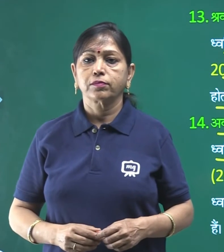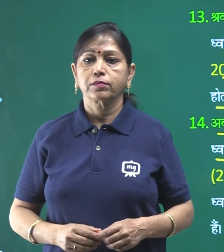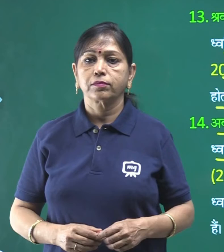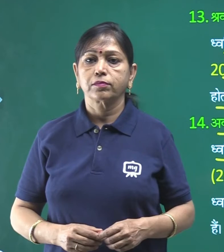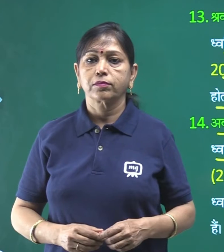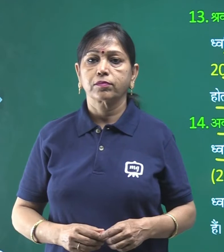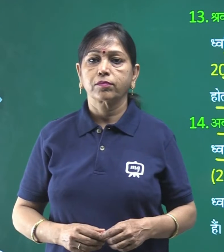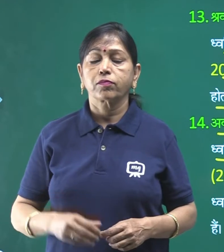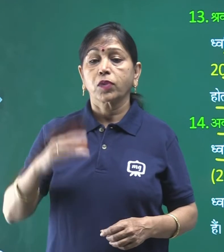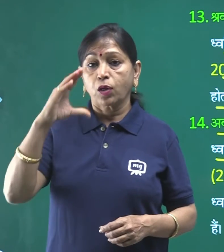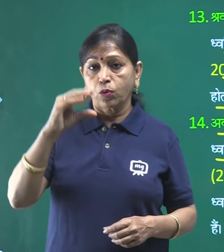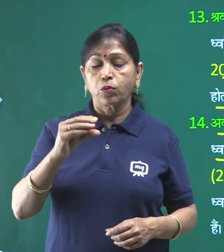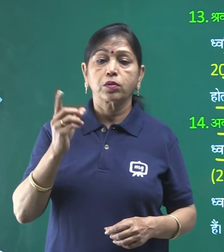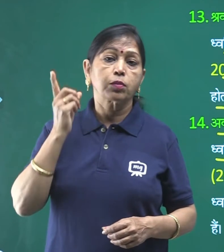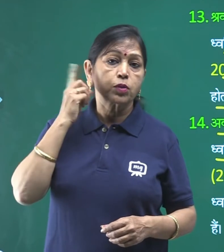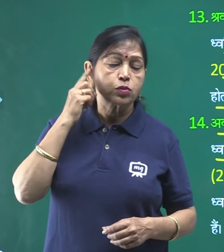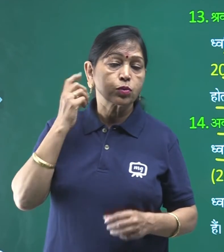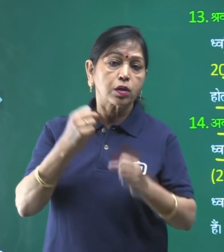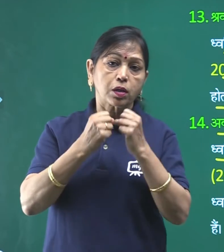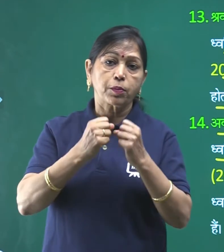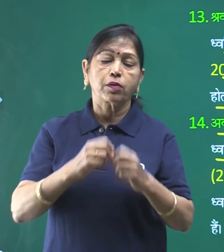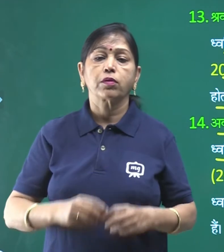न्यूनतम श्रव्यता की प्रयास